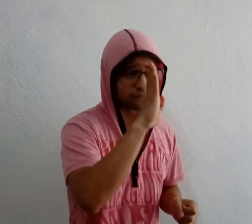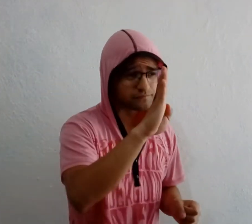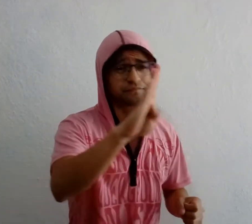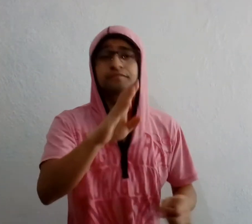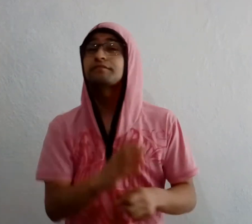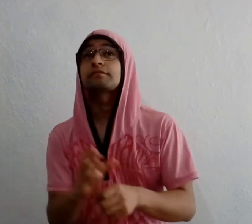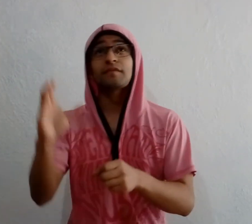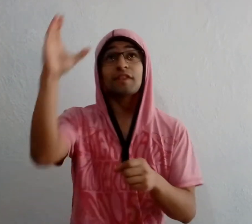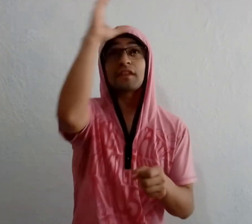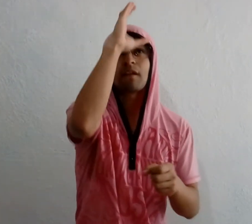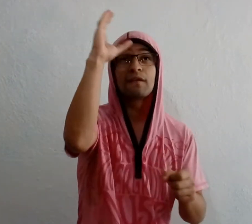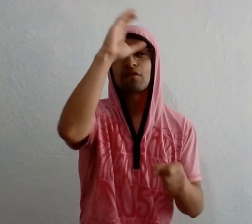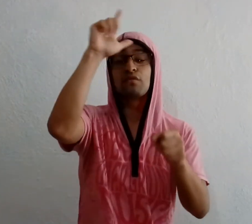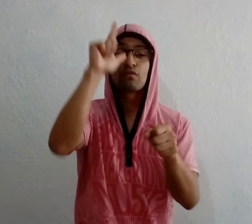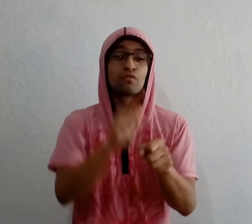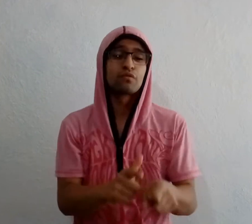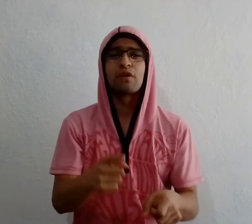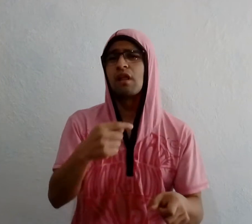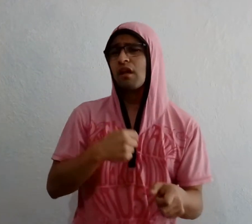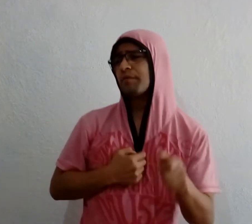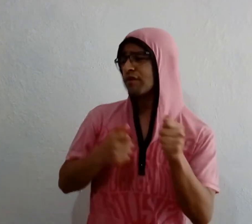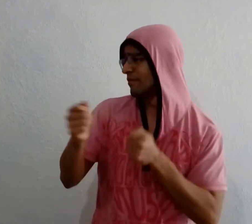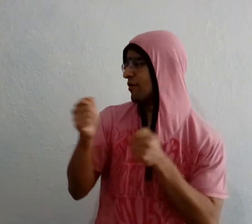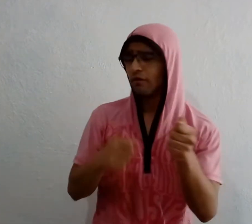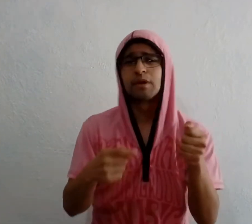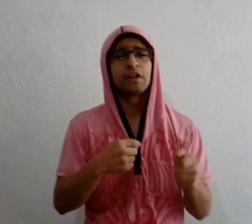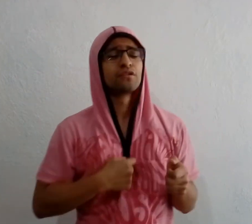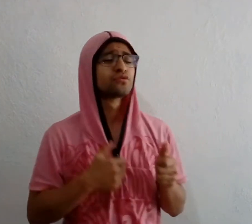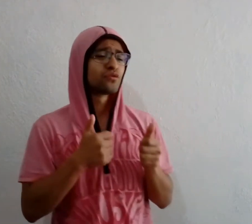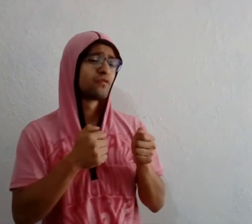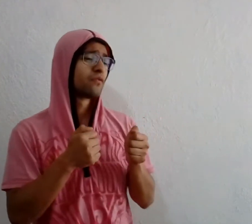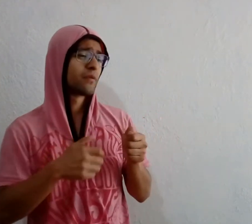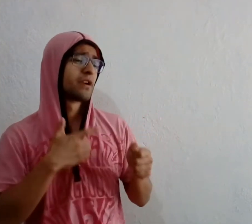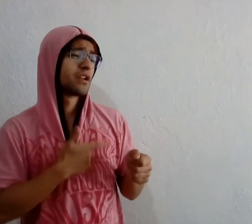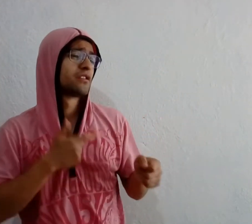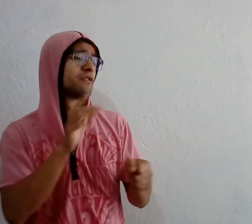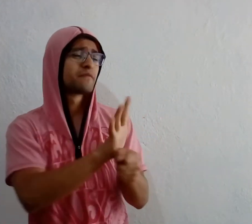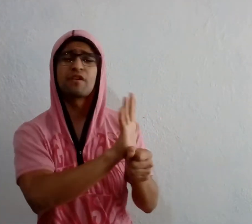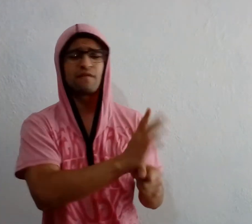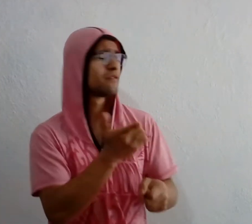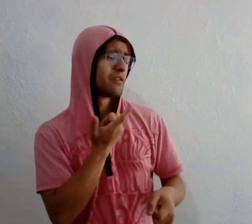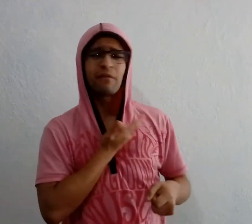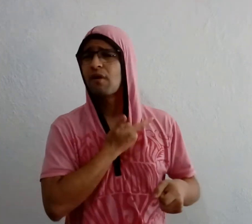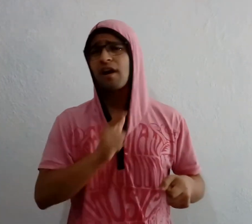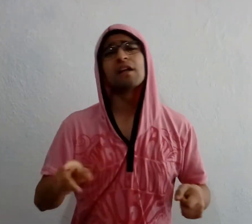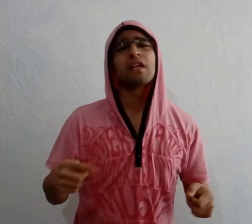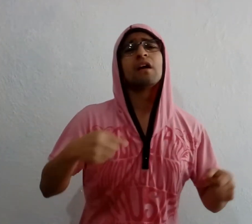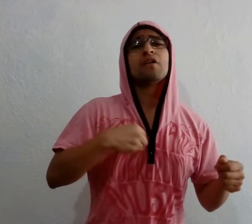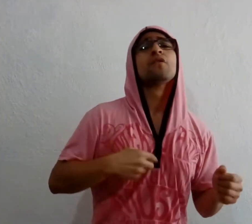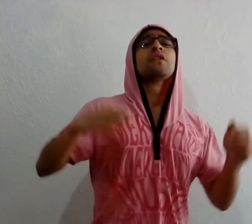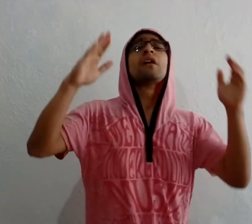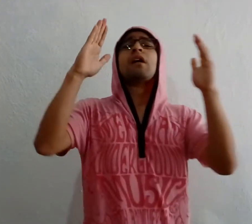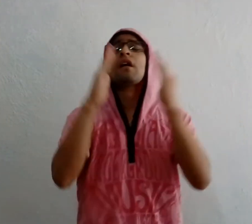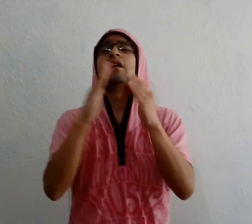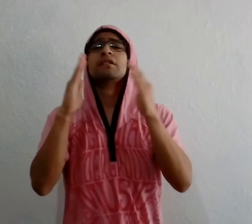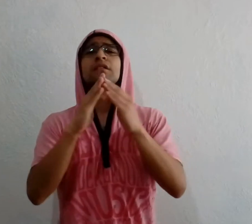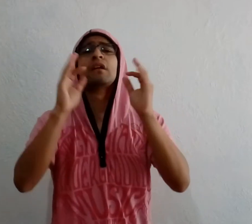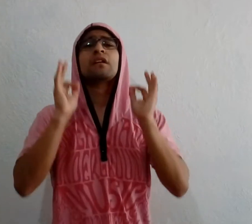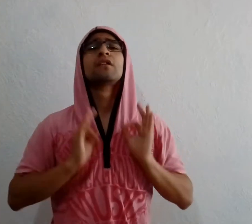su propaganda. La esclavitud cultural a mí no me comanda, yo soy Forever Kingdom, no Forever Wakanda. Pateando más que con su banda,